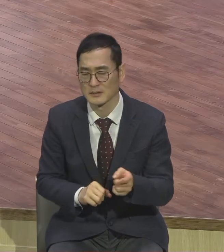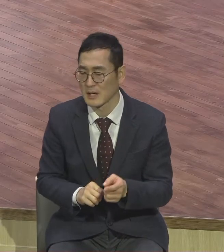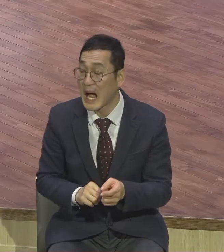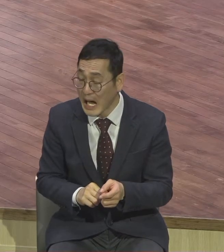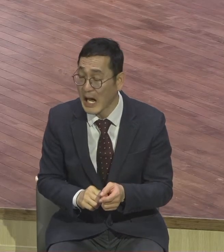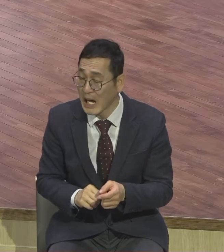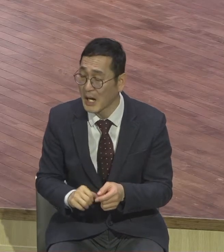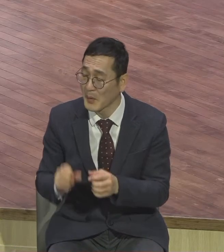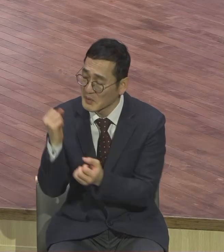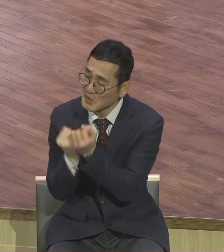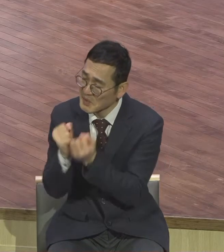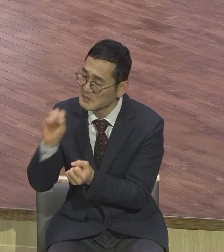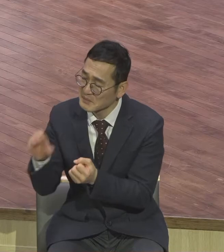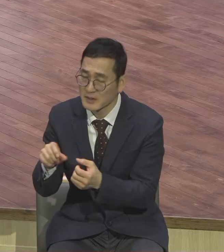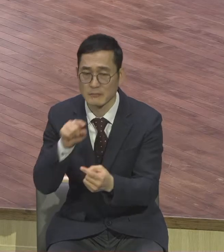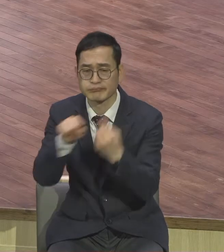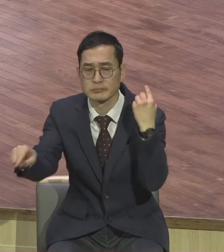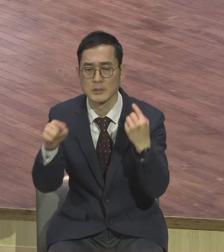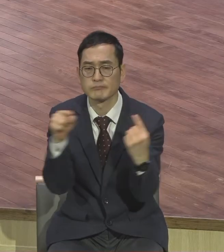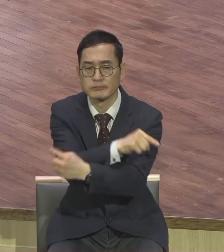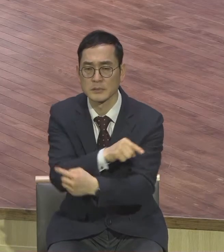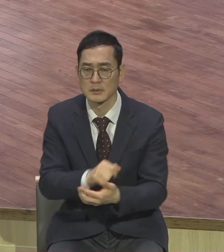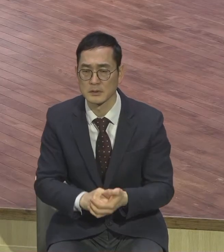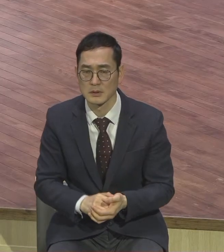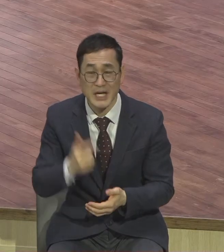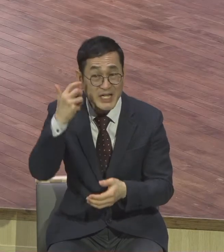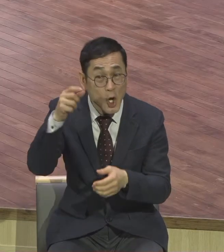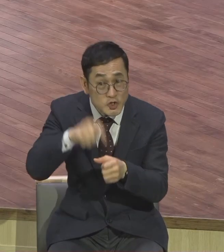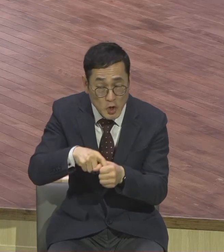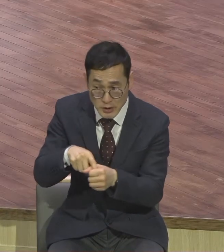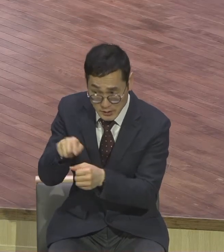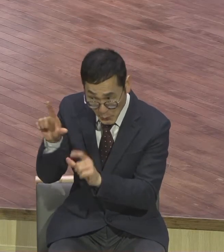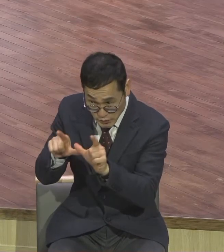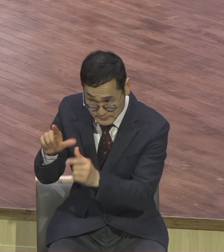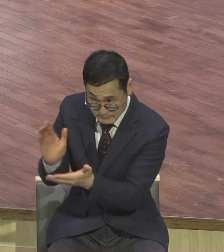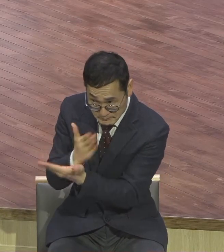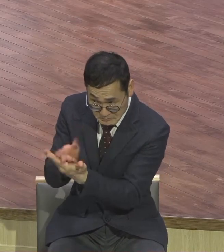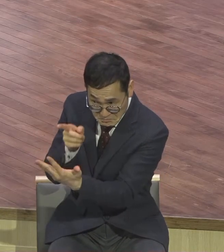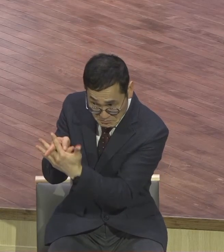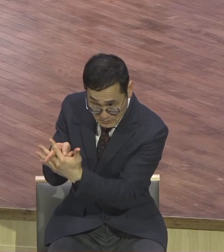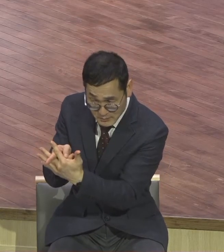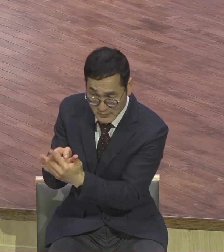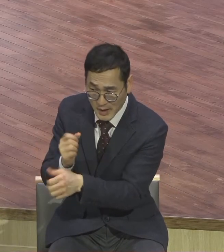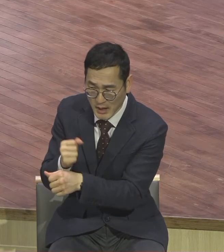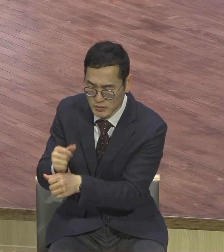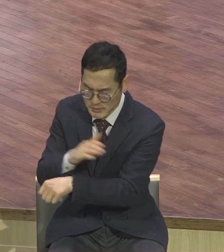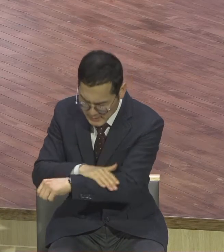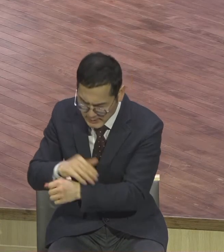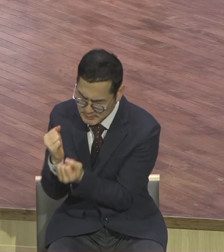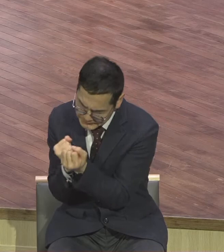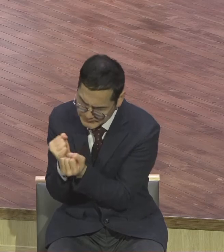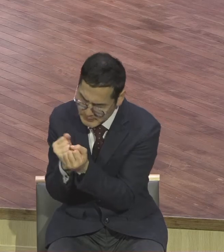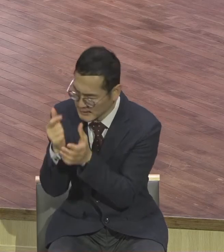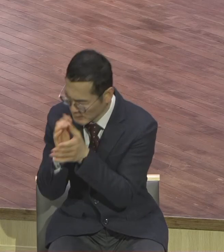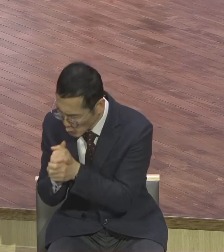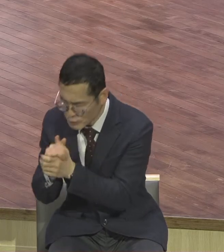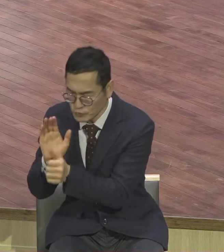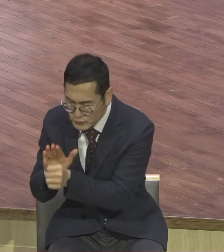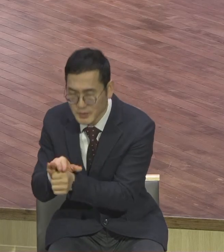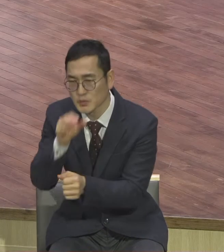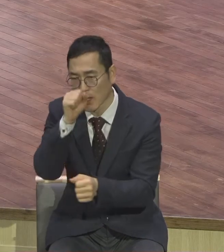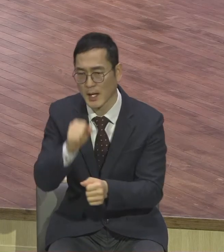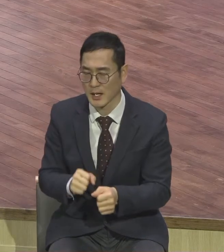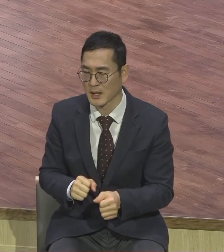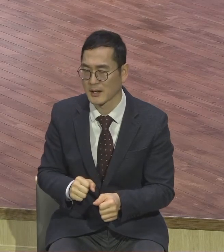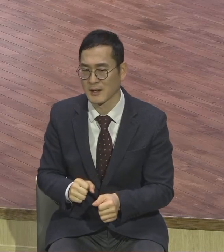접근할 때는 딴소리로 옵니다. 그걸 영적으로 분별해가지고 답을 줘야 되는데 그 답을 같이 같이 조작돼 같이 그냥 쓰다만